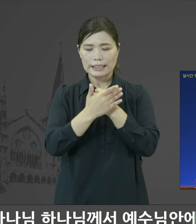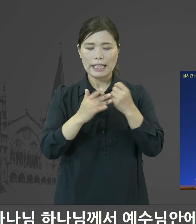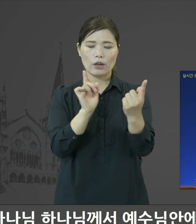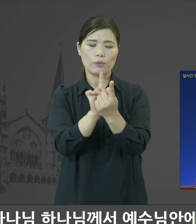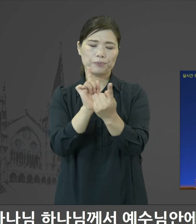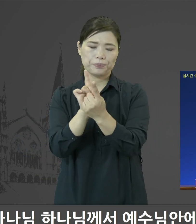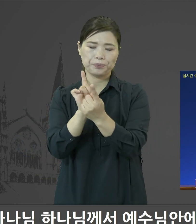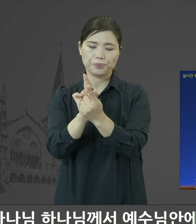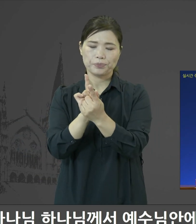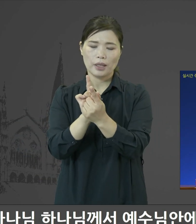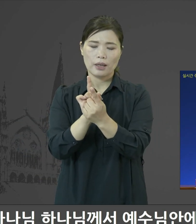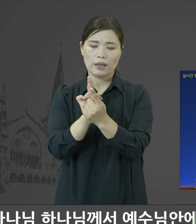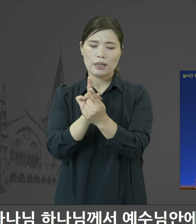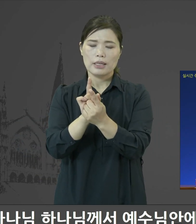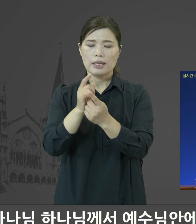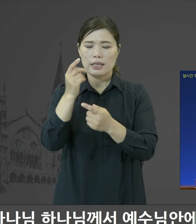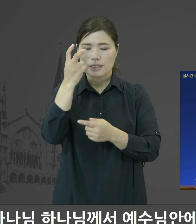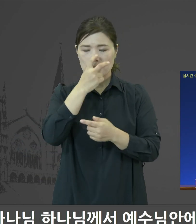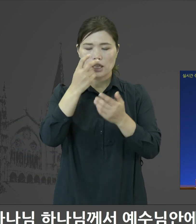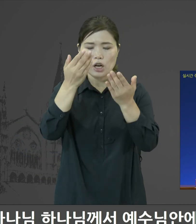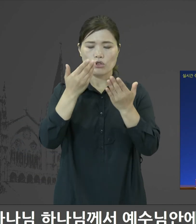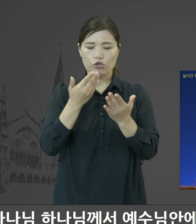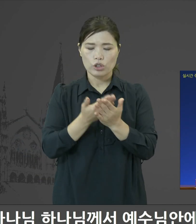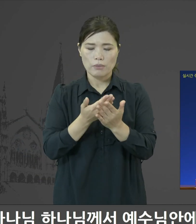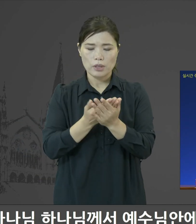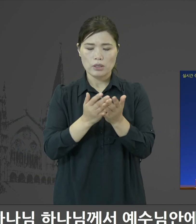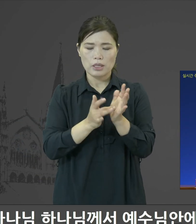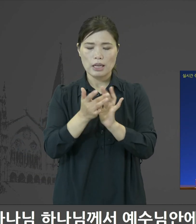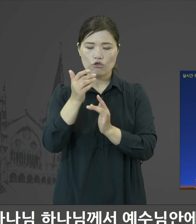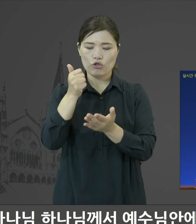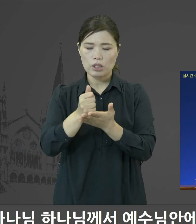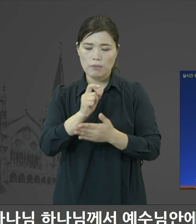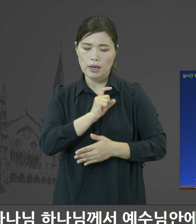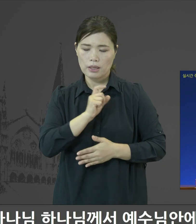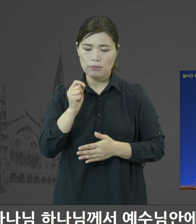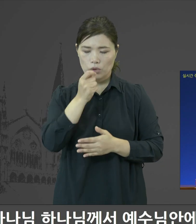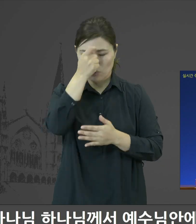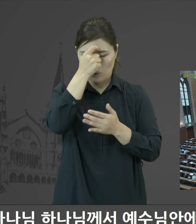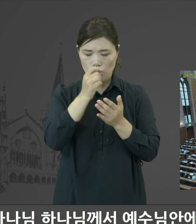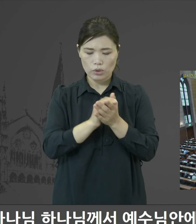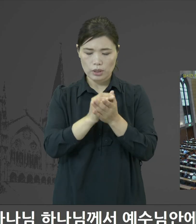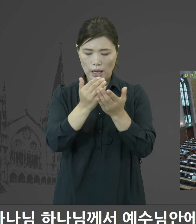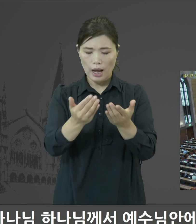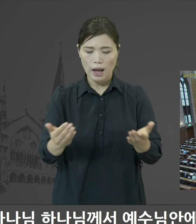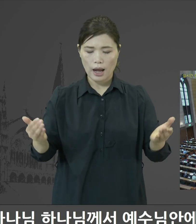주님 지켜 주시옵소서. 예수님의 이름으로 기도하옵나이다. 아멘.